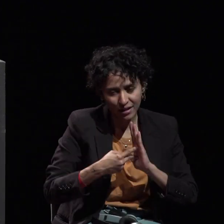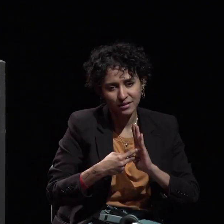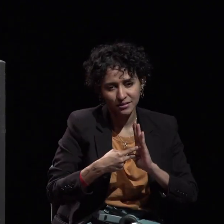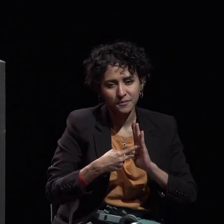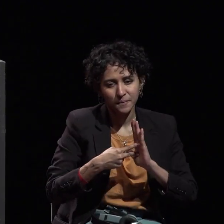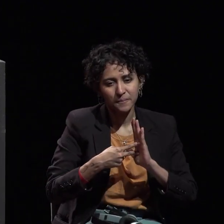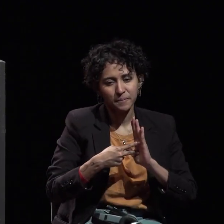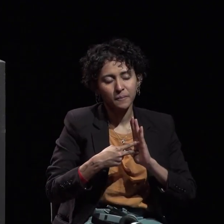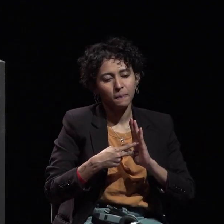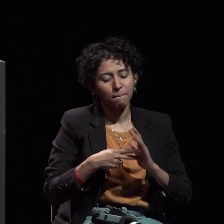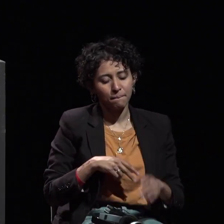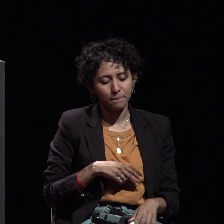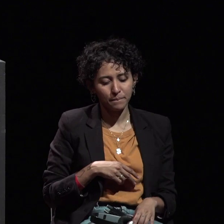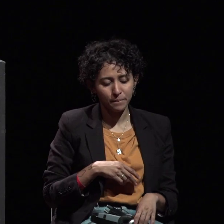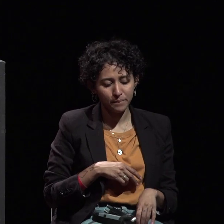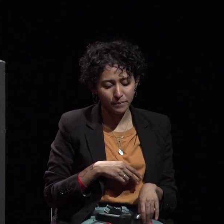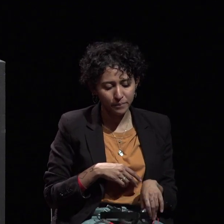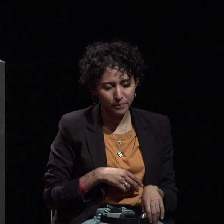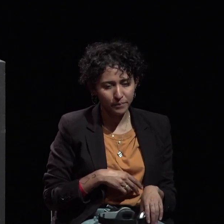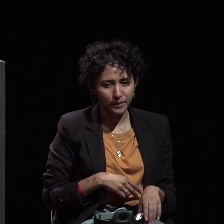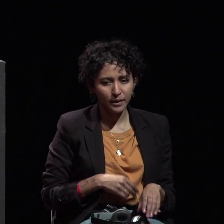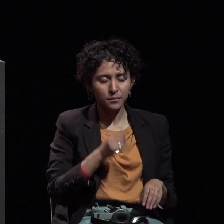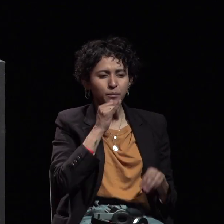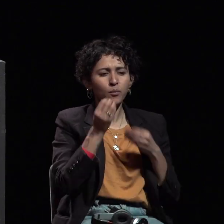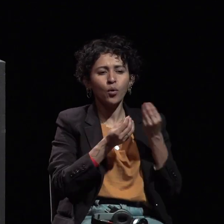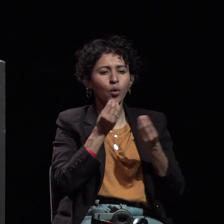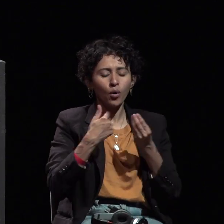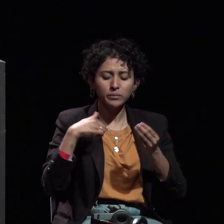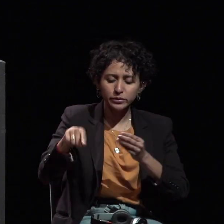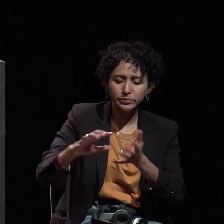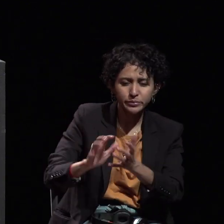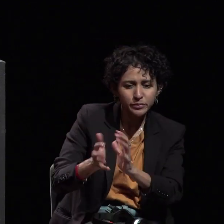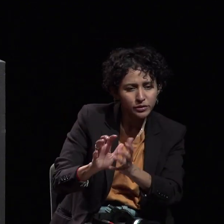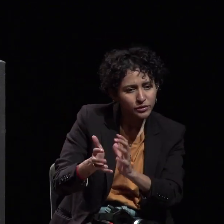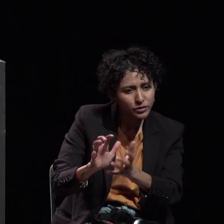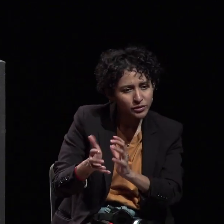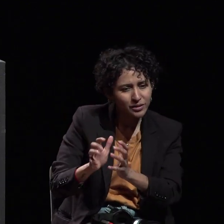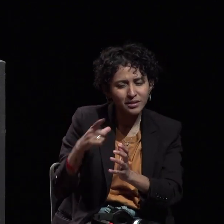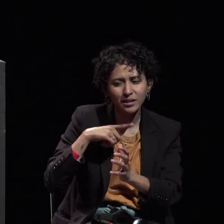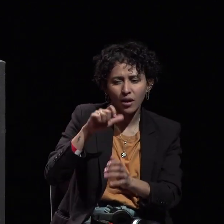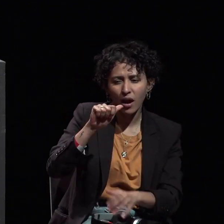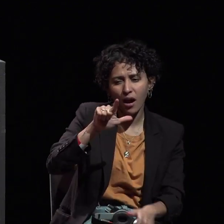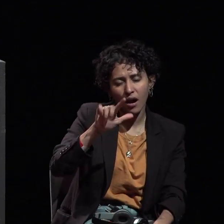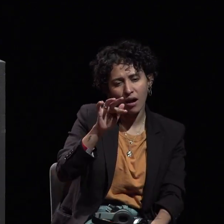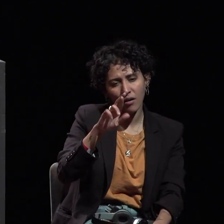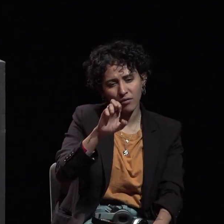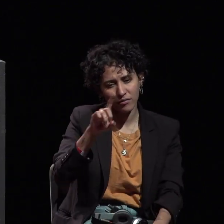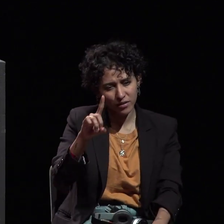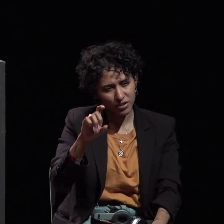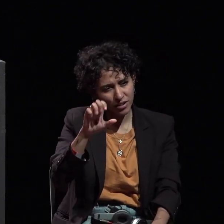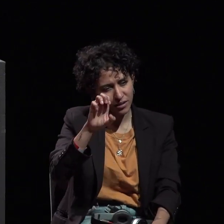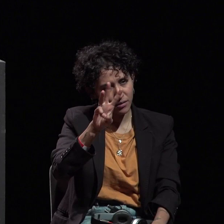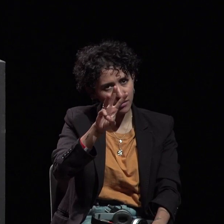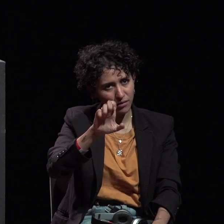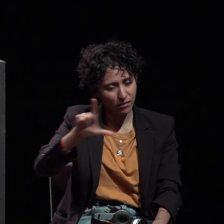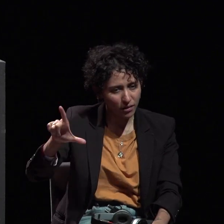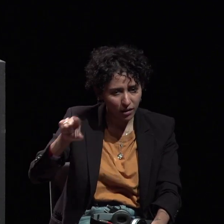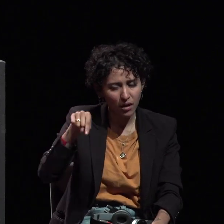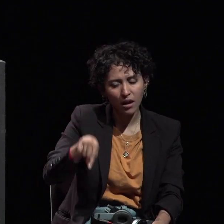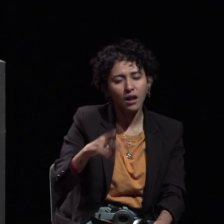primários com relação aos seus eventuais agentes secundários, postulado do Alfred Gell, em Art and Agency, né? Ou